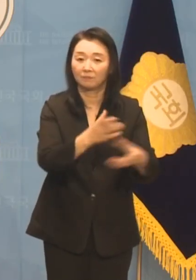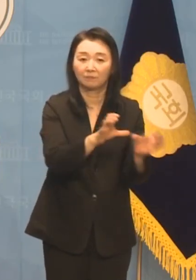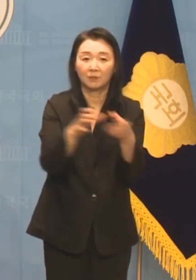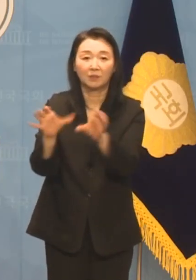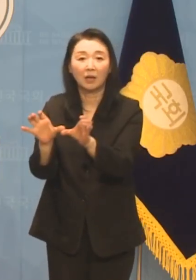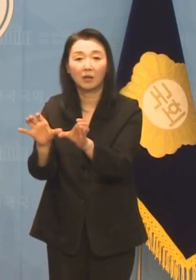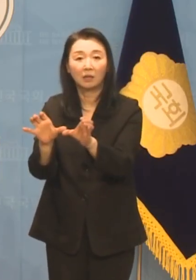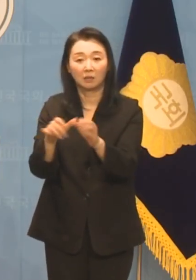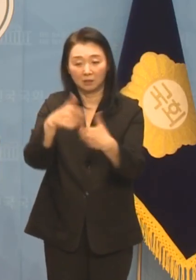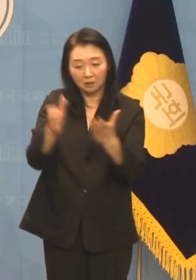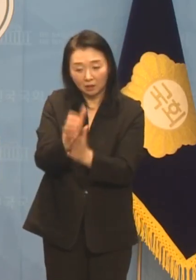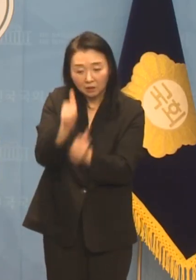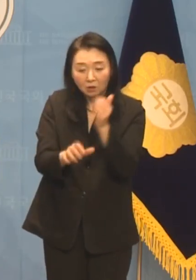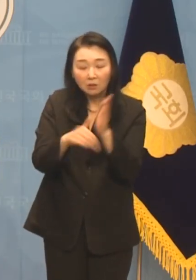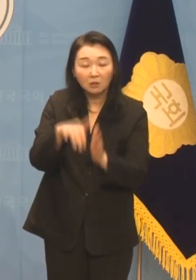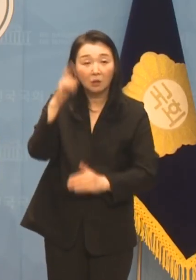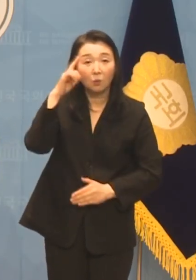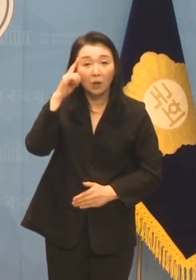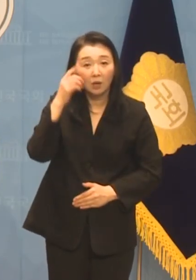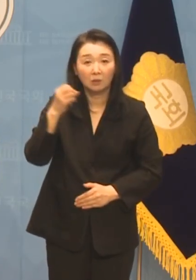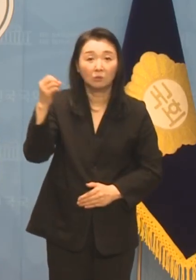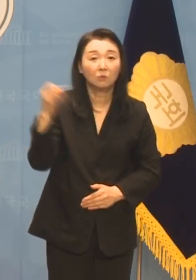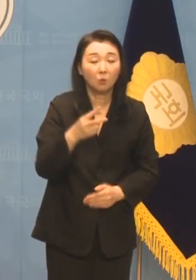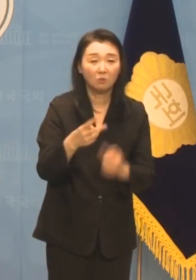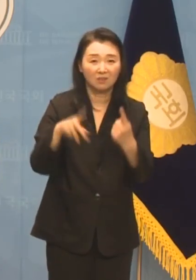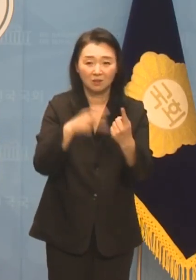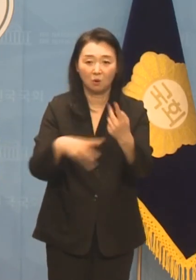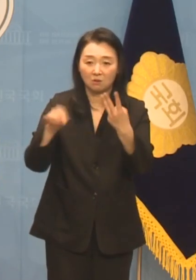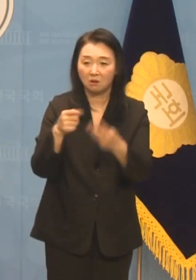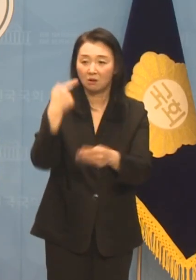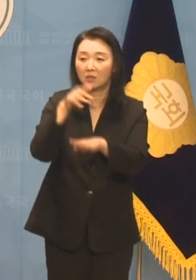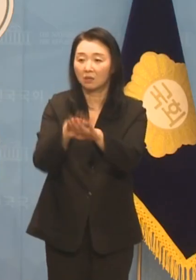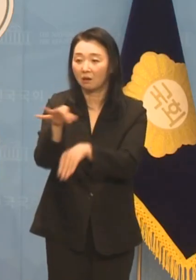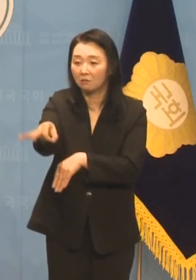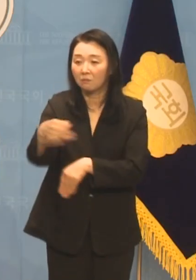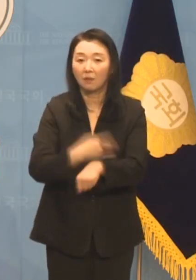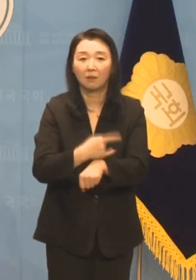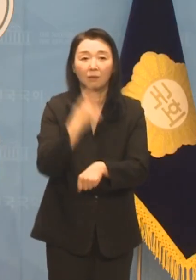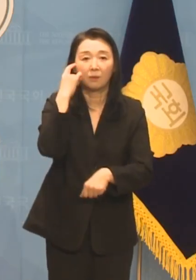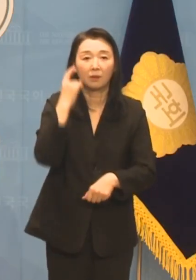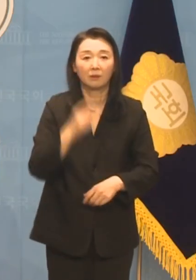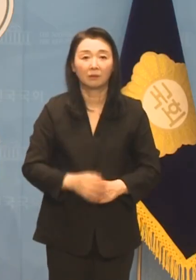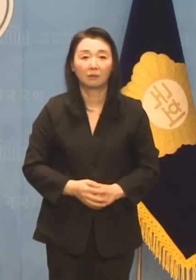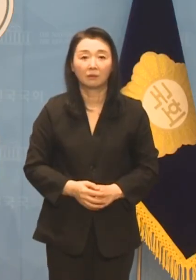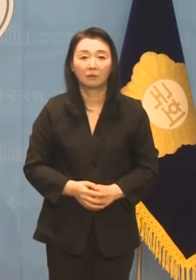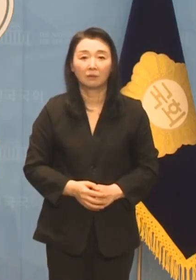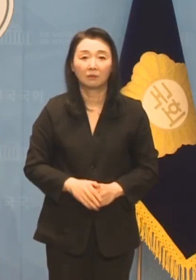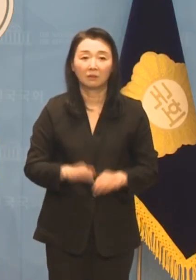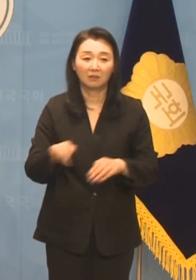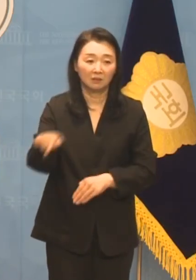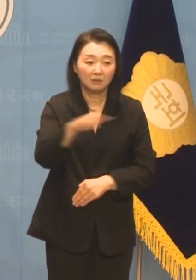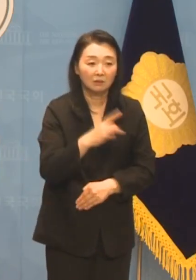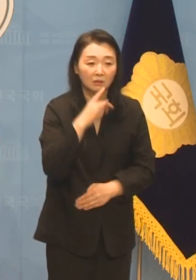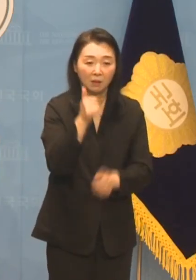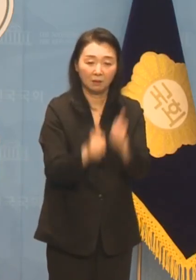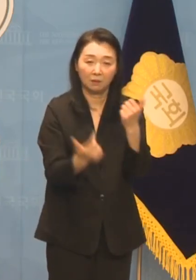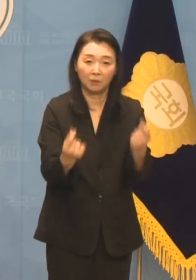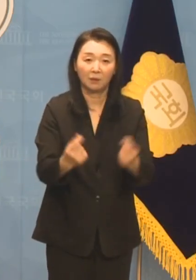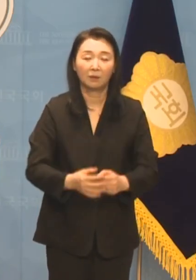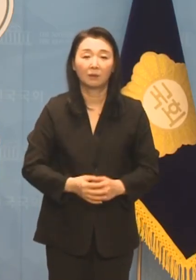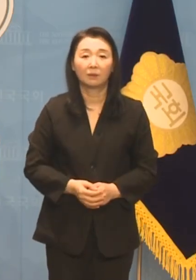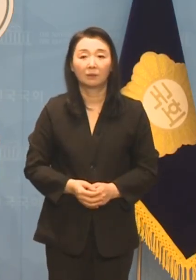경선을 하는데 왜 다시 수억 원씩의 기탁금까지 받아야 합니까? 여전한 그들만의 리그입니다.